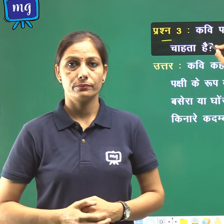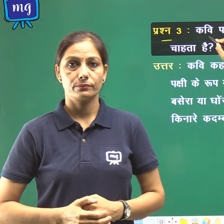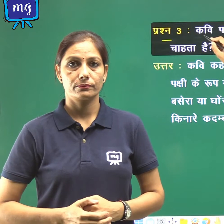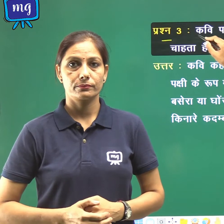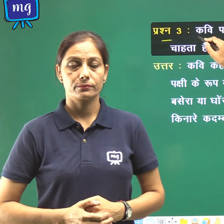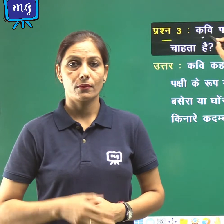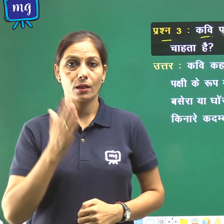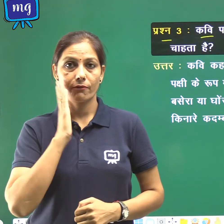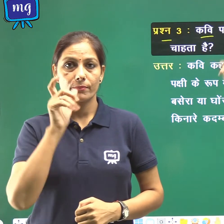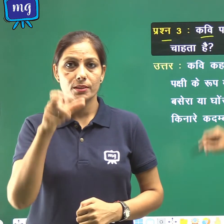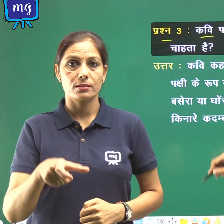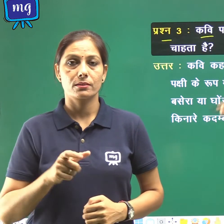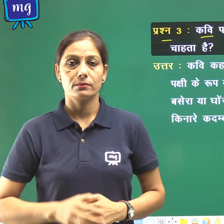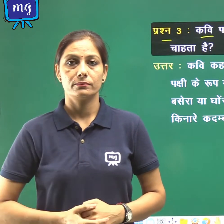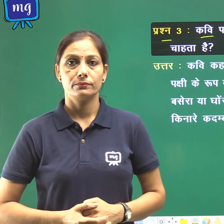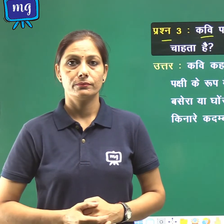कवि